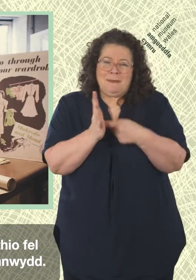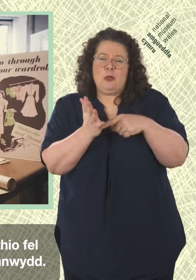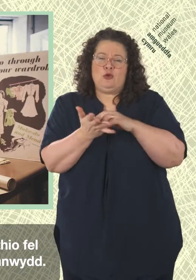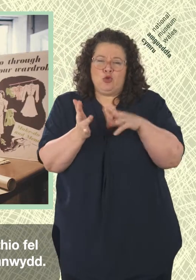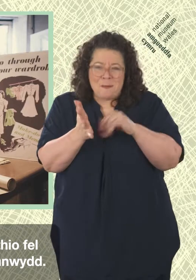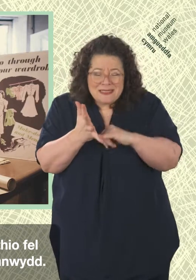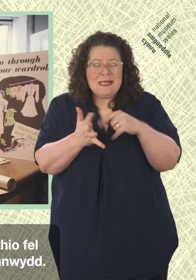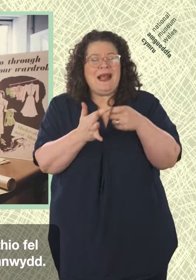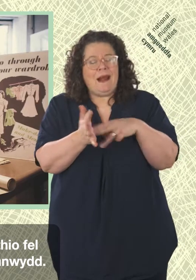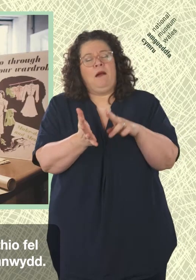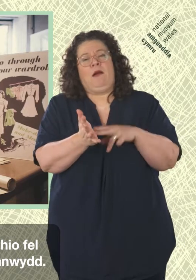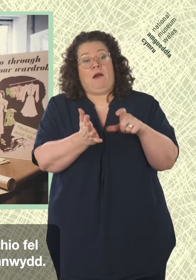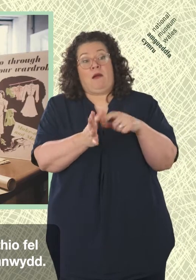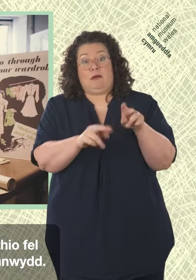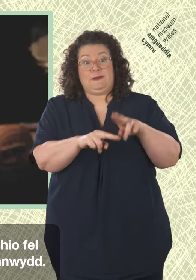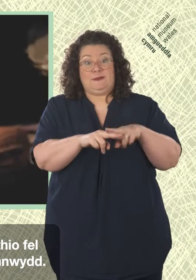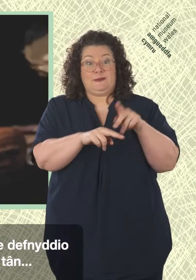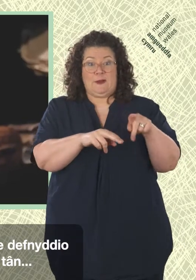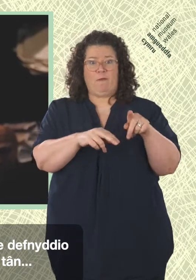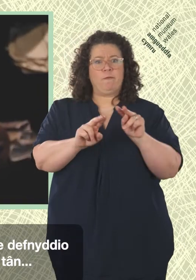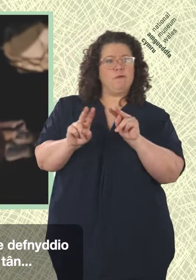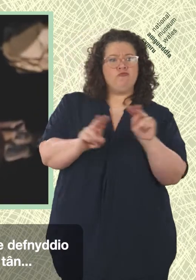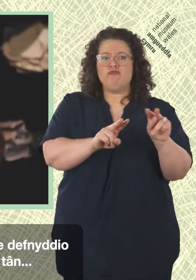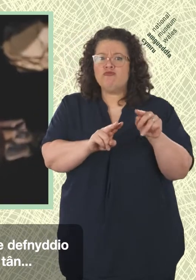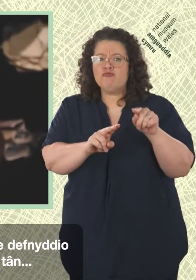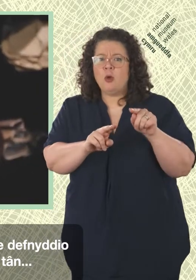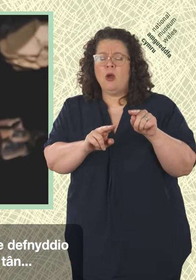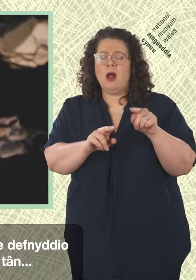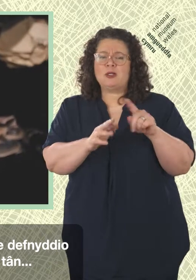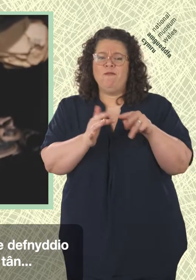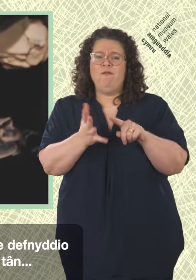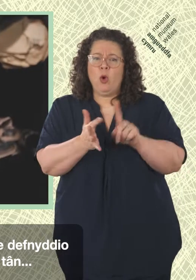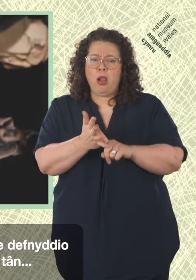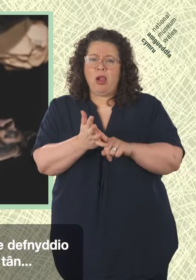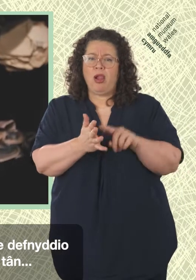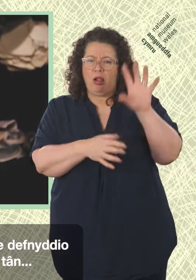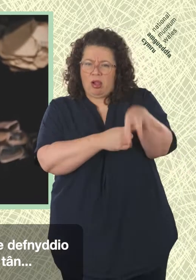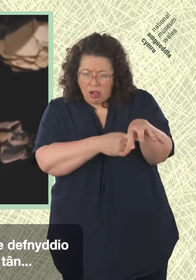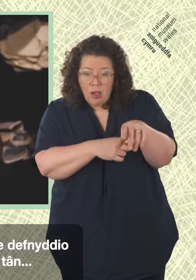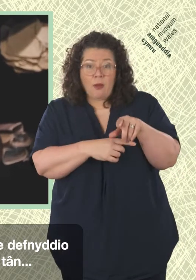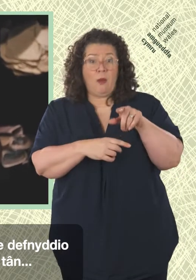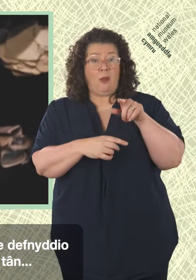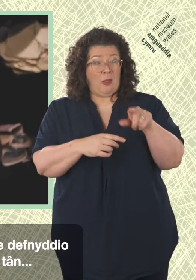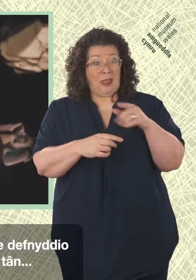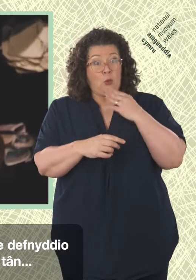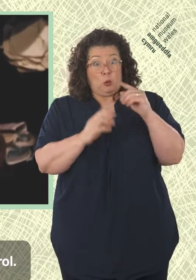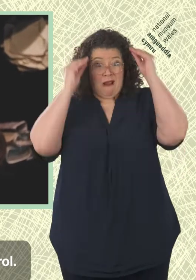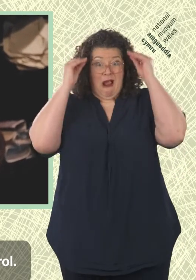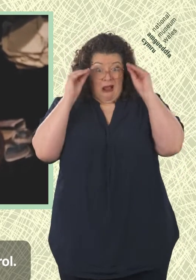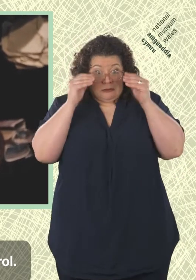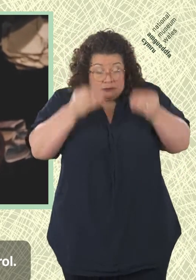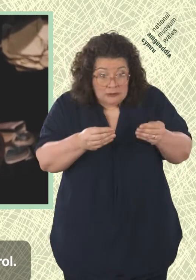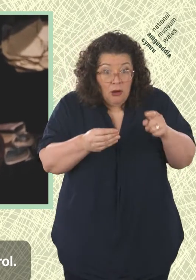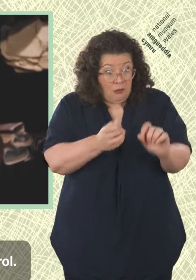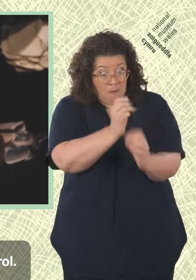fel weleidydd yn storfa tanwydd. A chymod beth? Nath e defnyddio het fe i symud bom tân